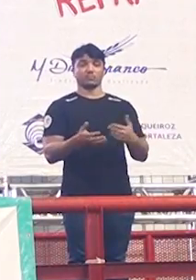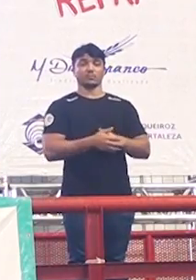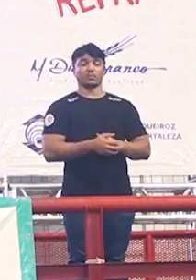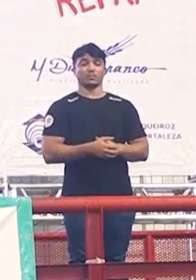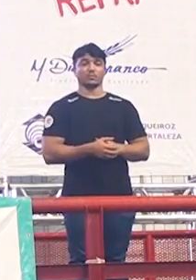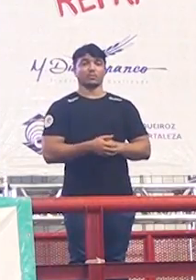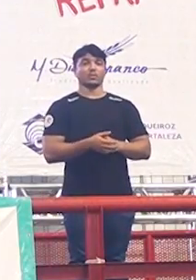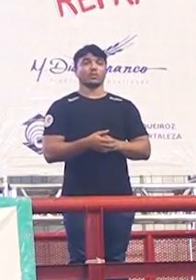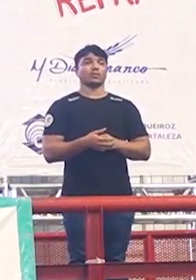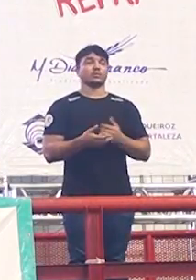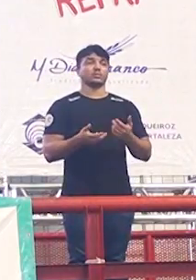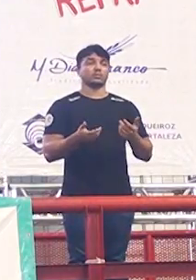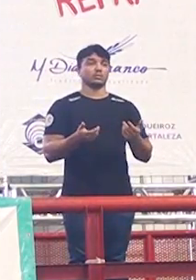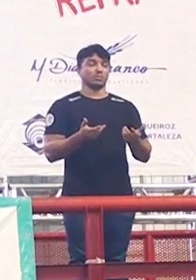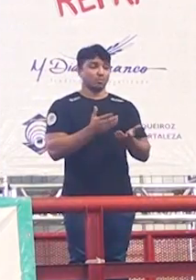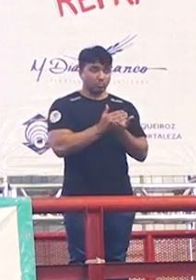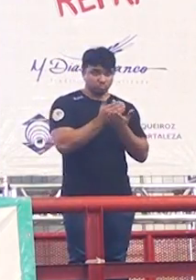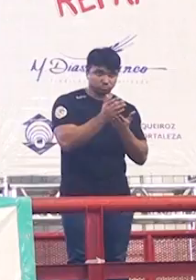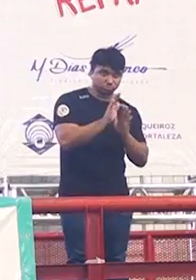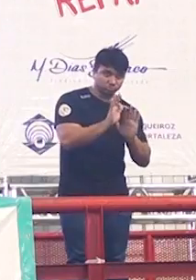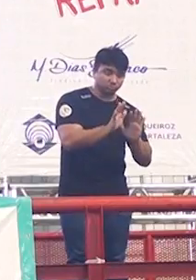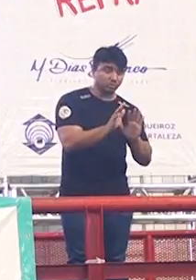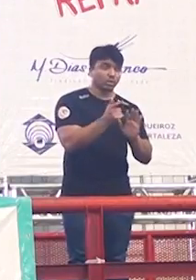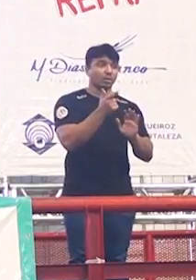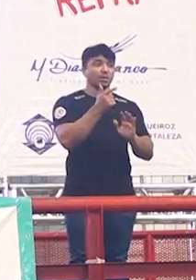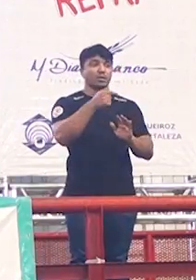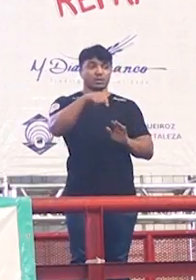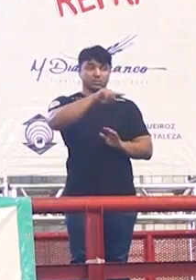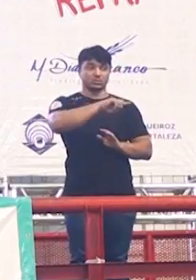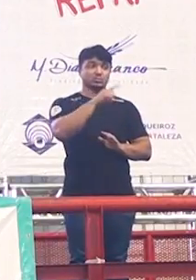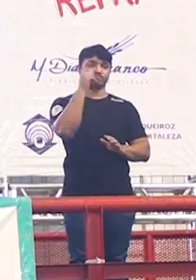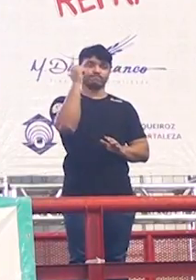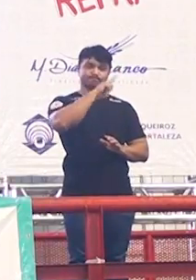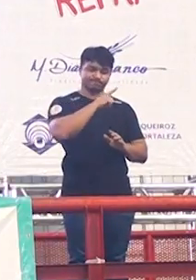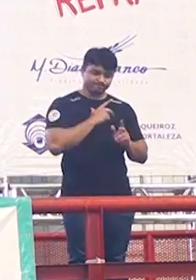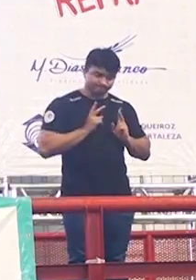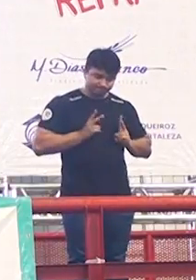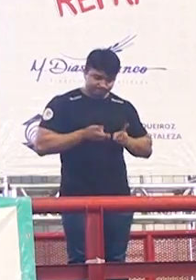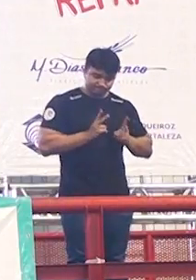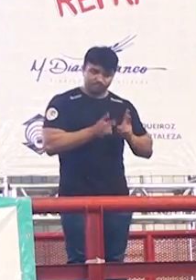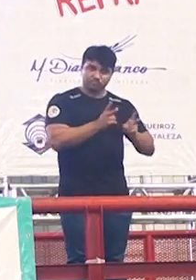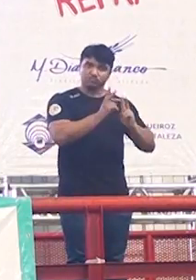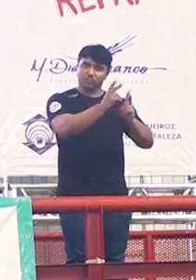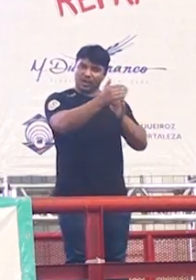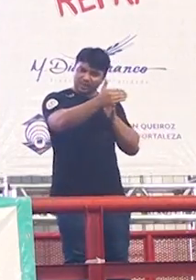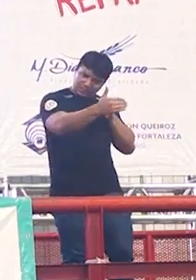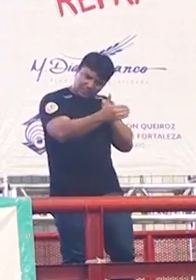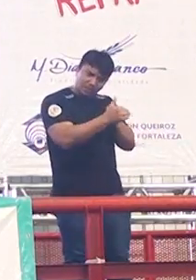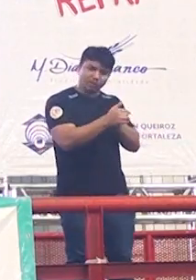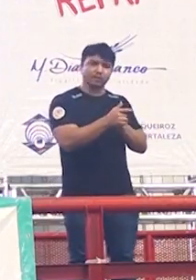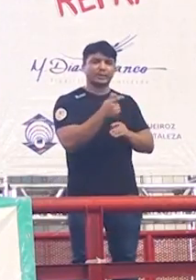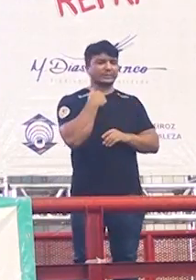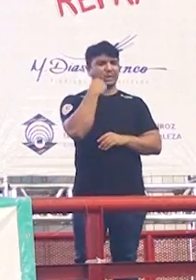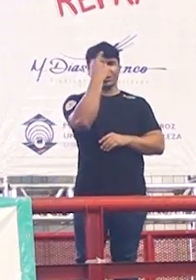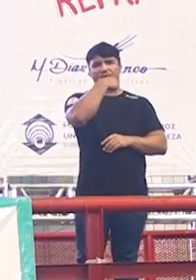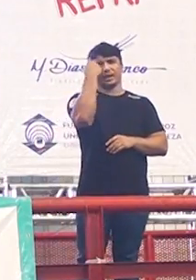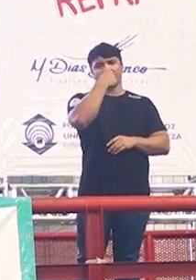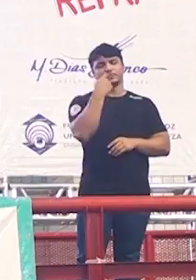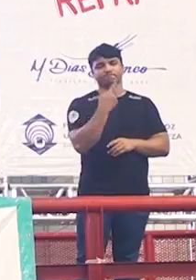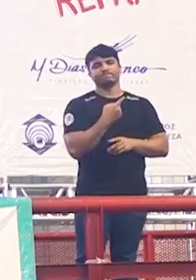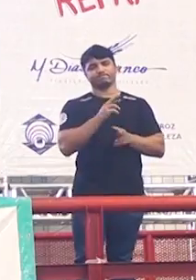é a seguinte, pessoal, antes de começar a aula. Se você levar esse projeto até o final, a gente sabe que é difícil, o horário é